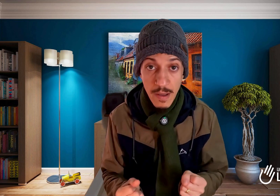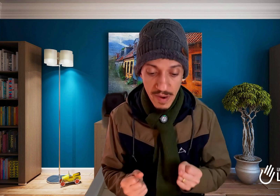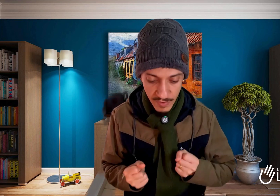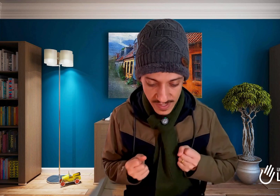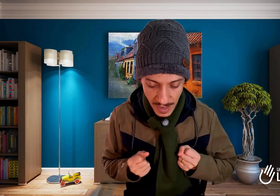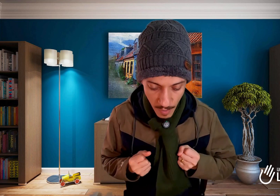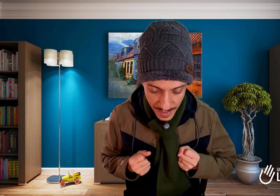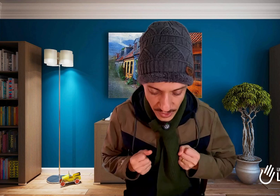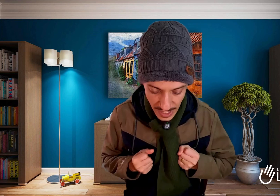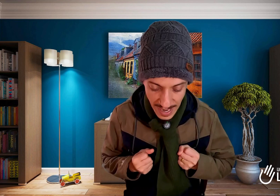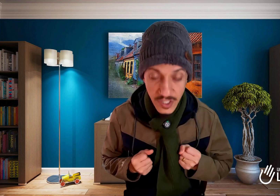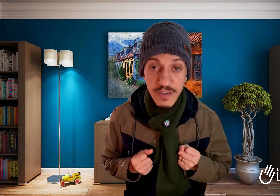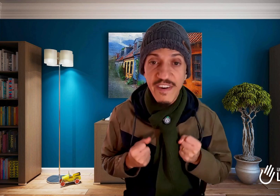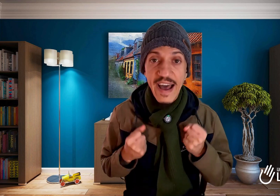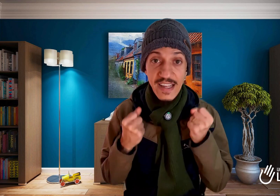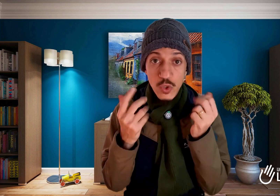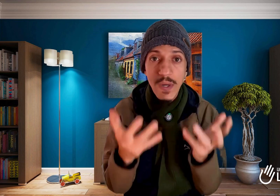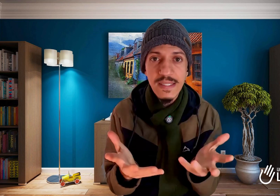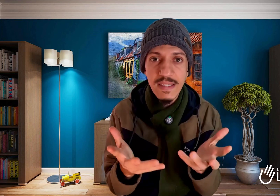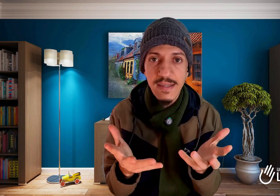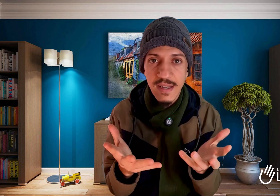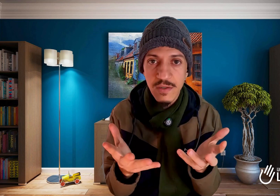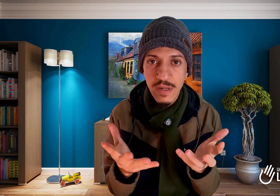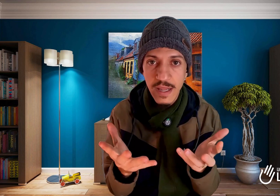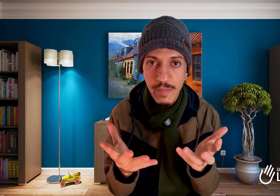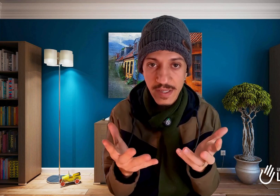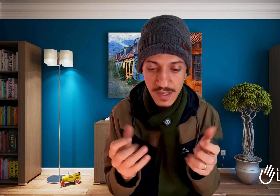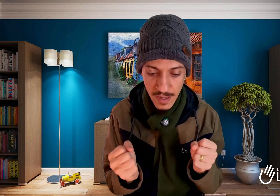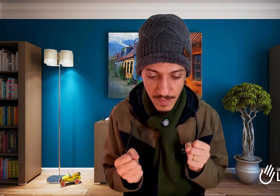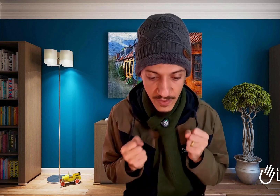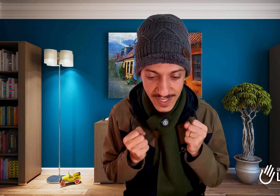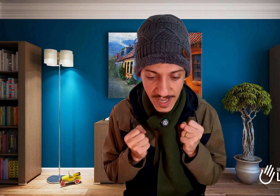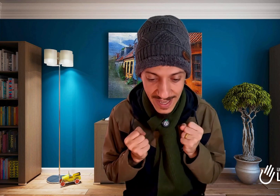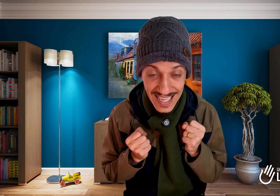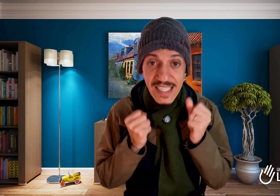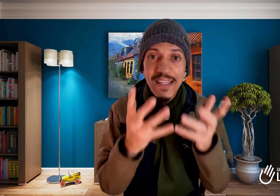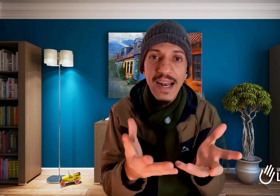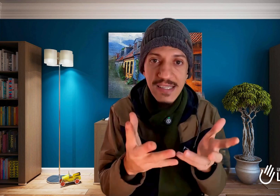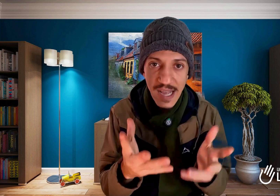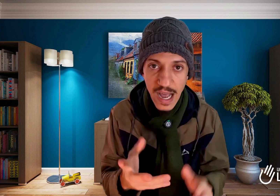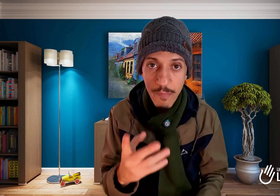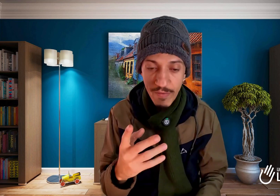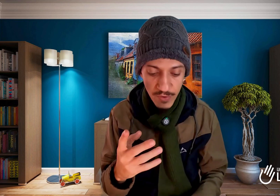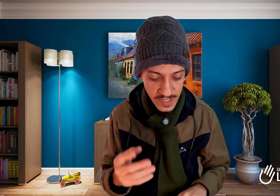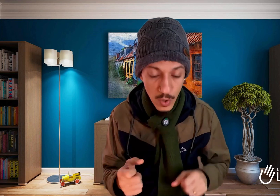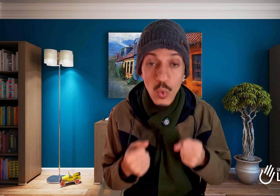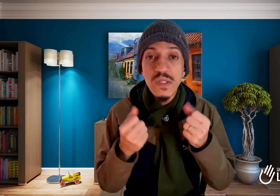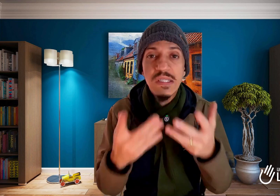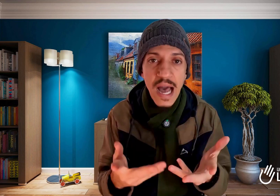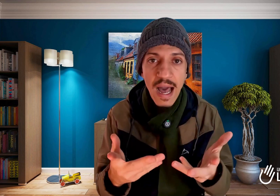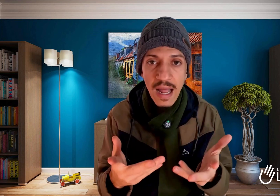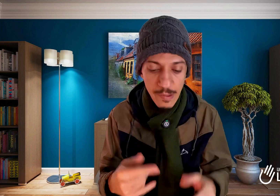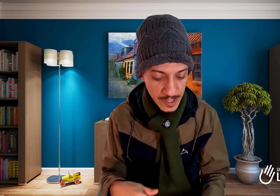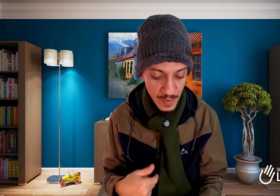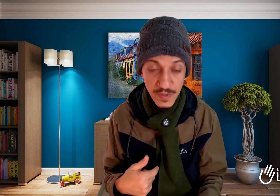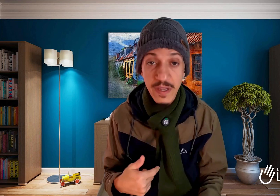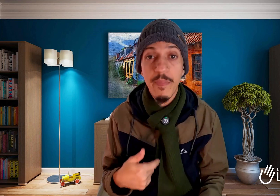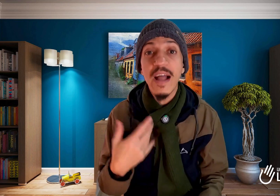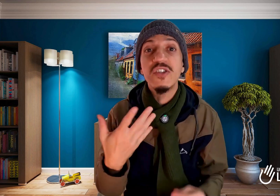você realmente ativar a sua sinalização na Libras, para você sinalizar, para você usar a Libras, para você praticar